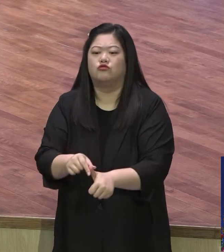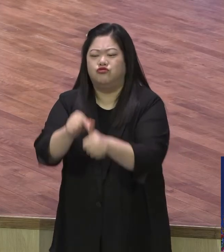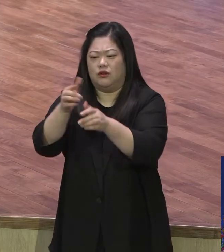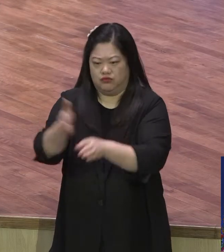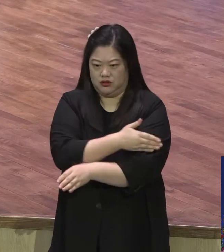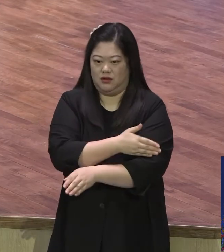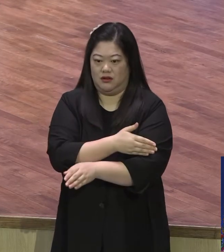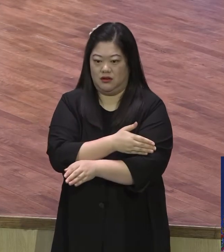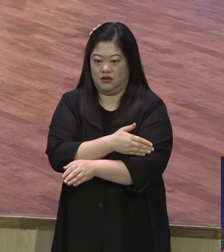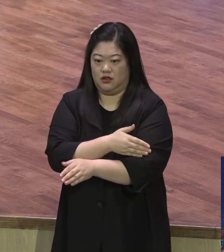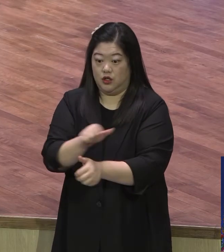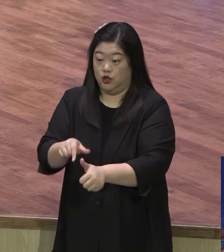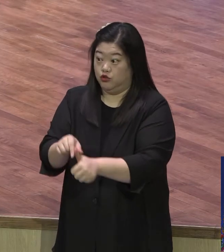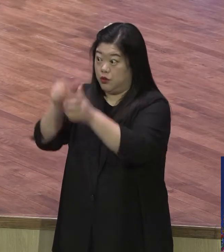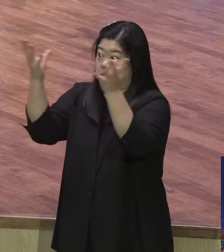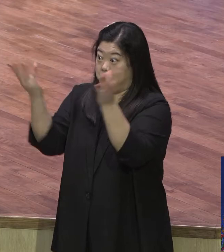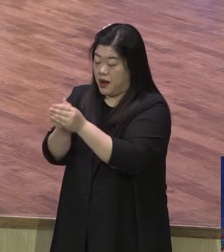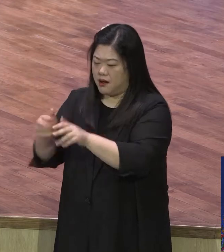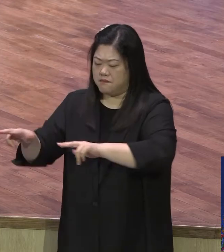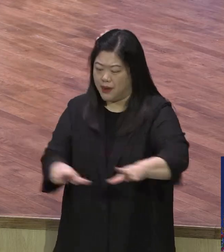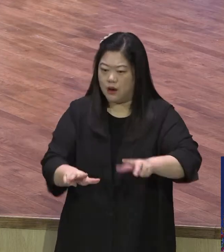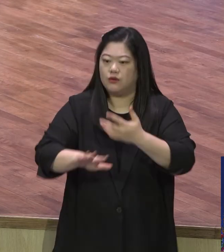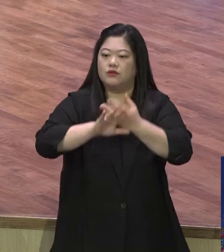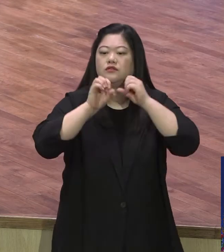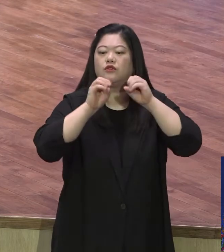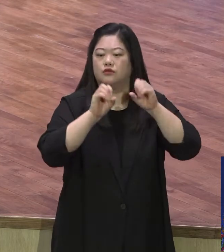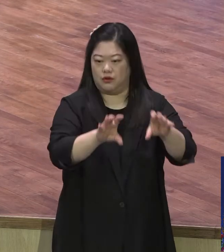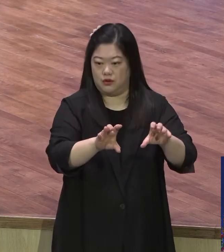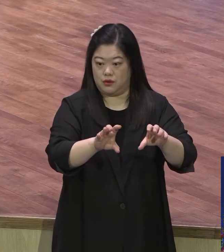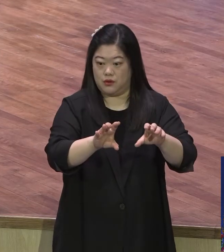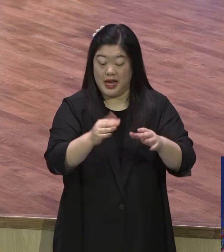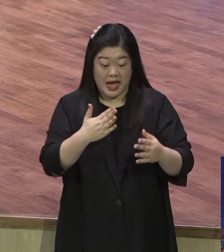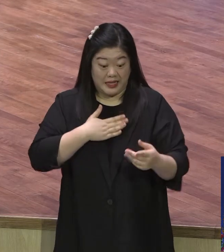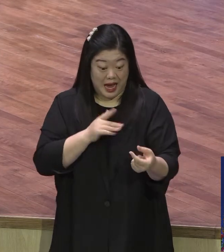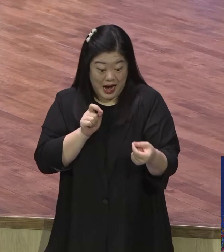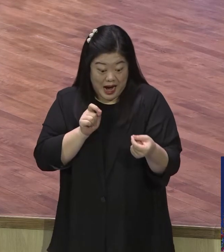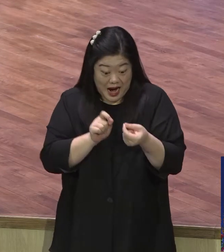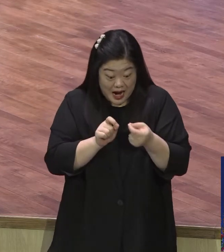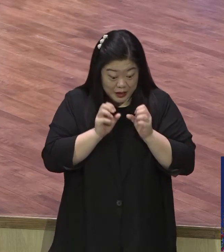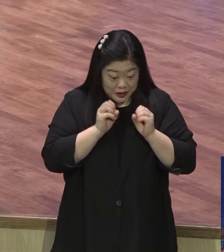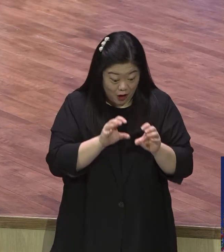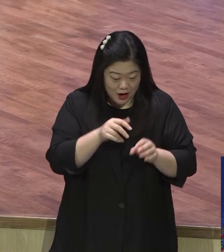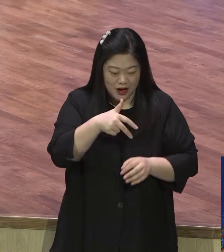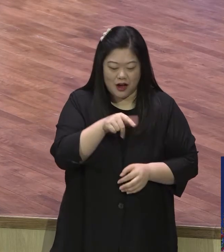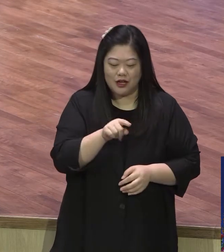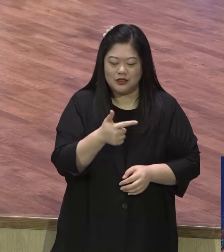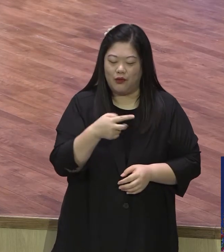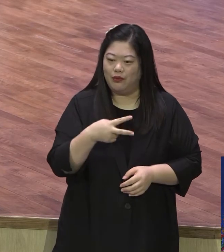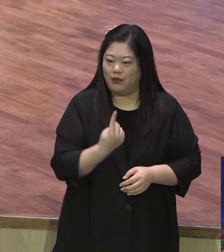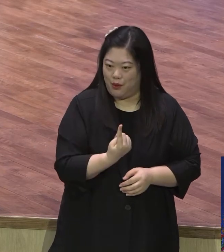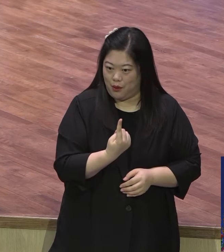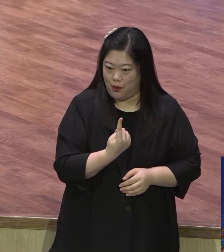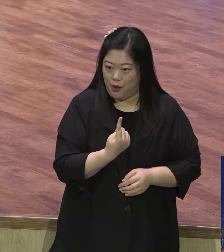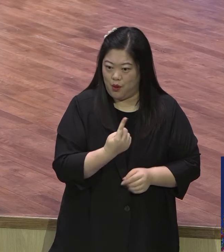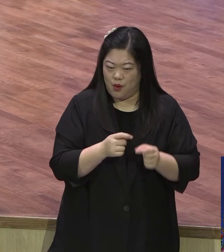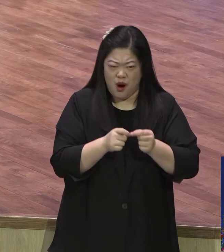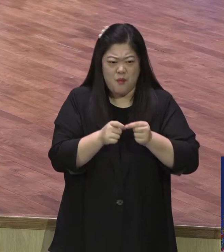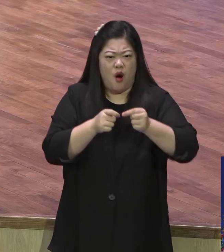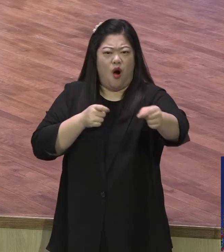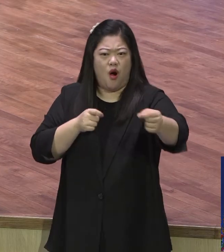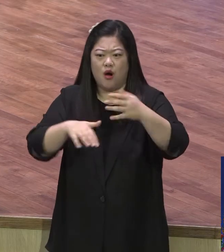가까운 곳은 전도고 멀리 가면 성교예요. 다른 이제 문화권에